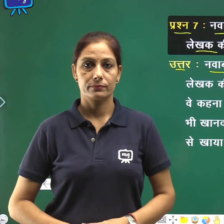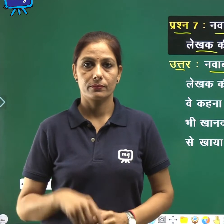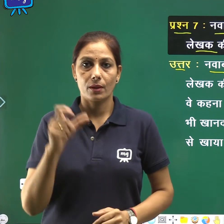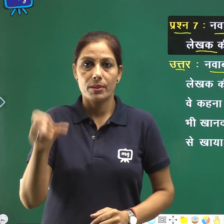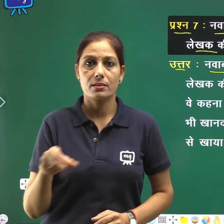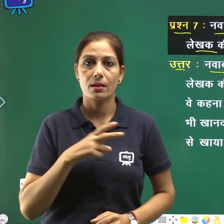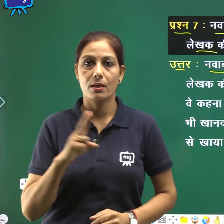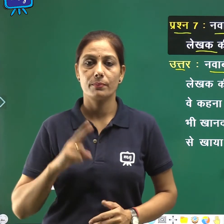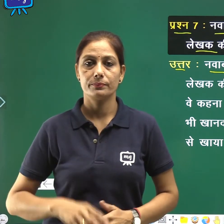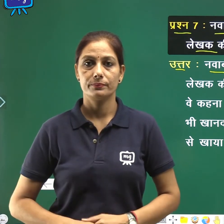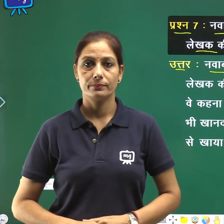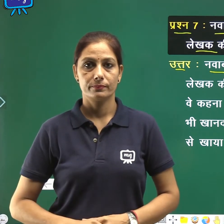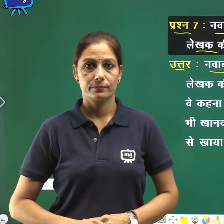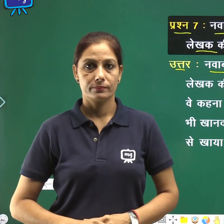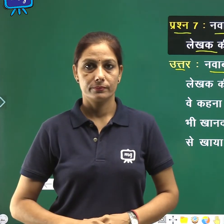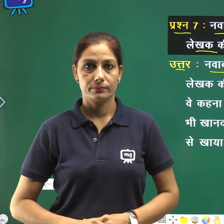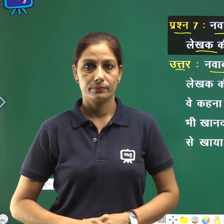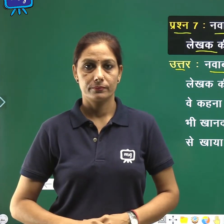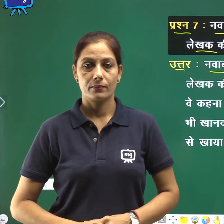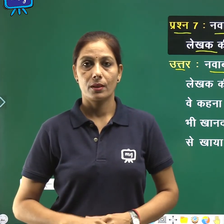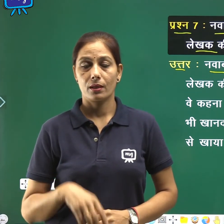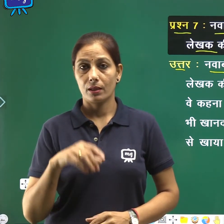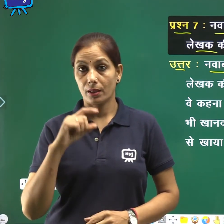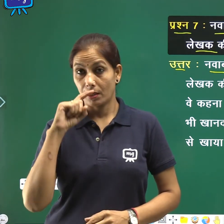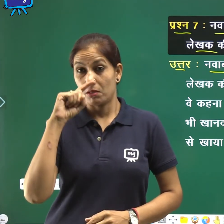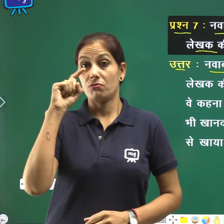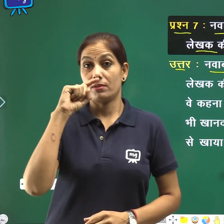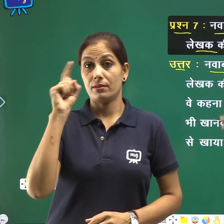नवाब साहब ने गर्व से